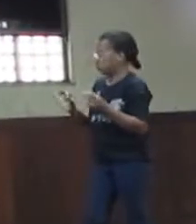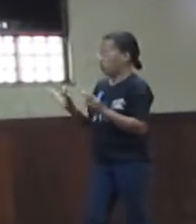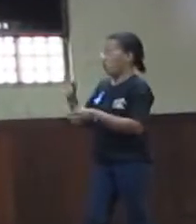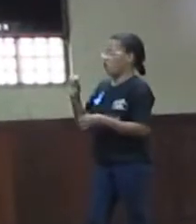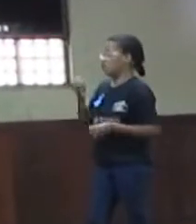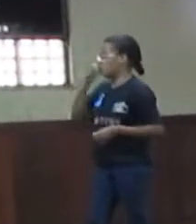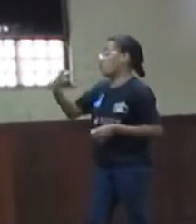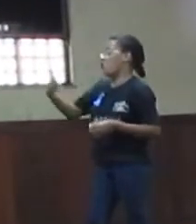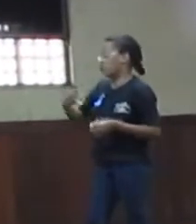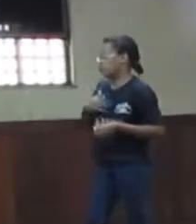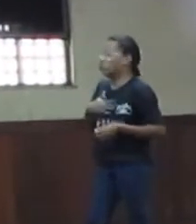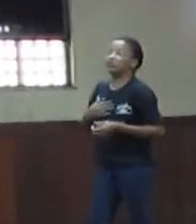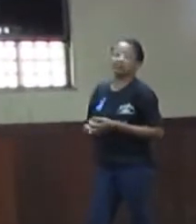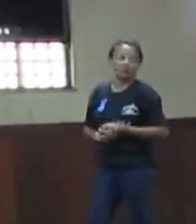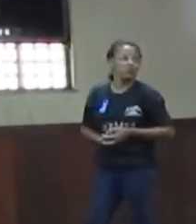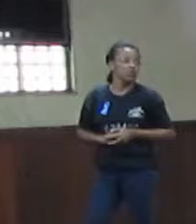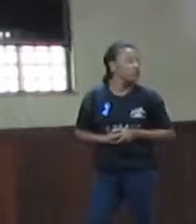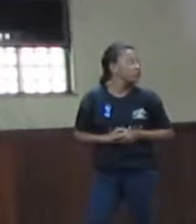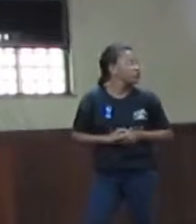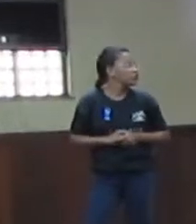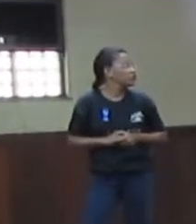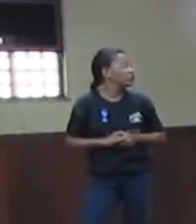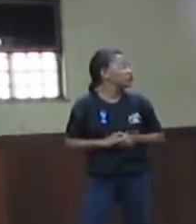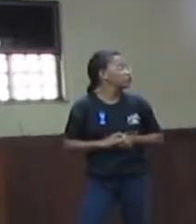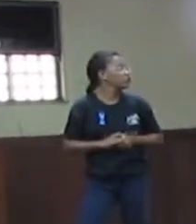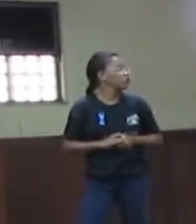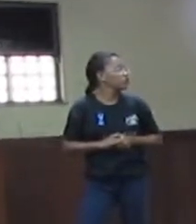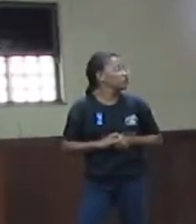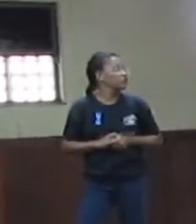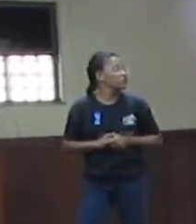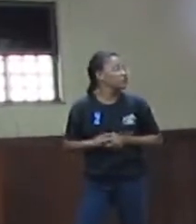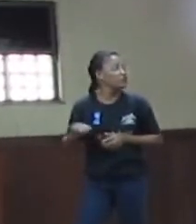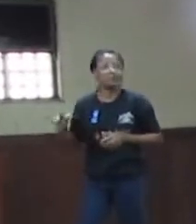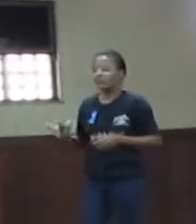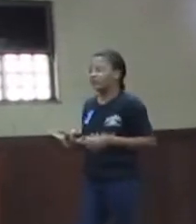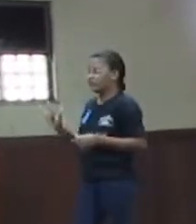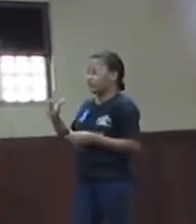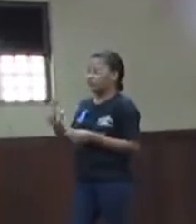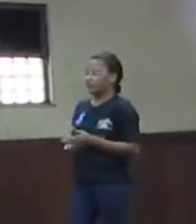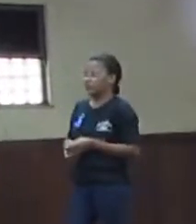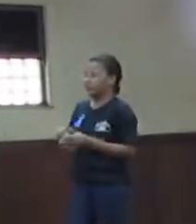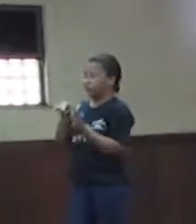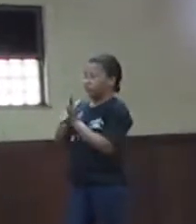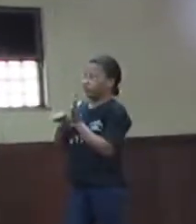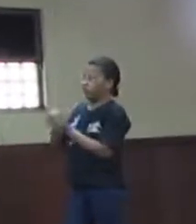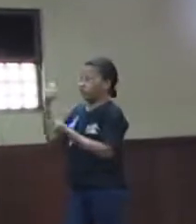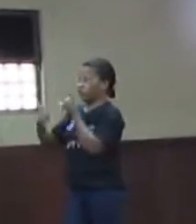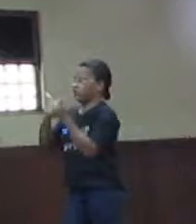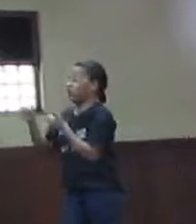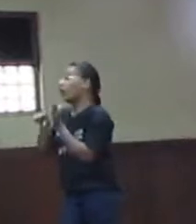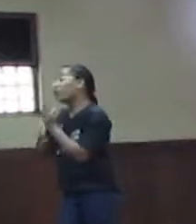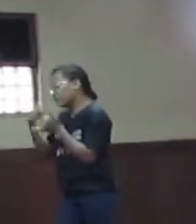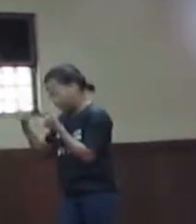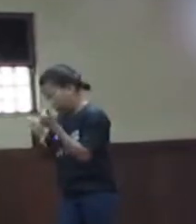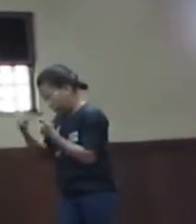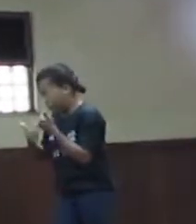O Kids de Libras, gente, esse é legal. Já gosto do Kids, viu? Vocês não estão entendendo, mas vamos lá.